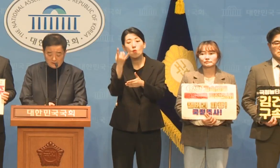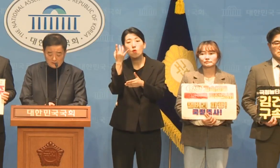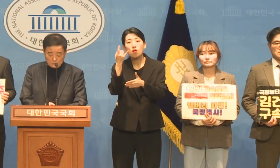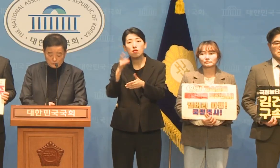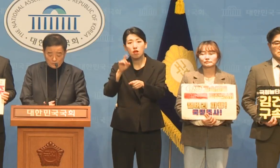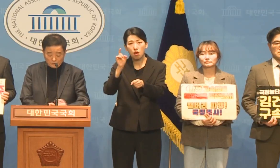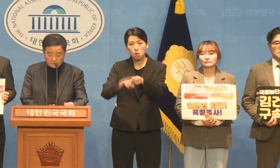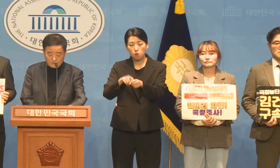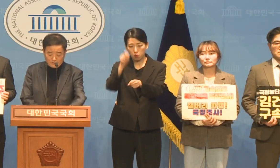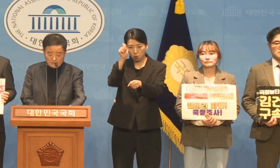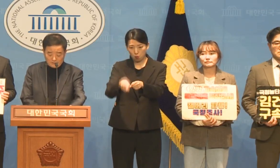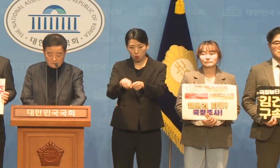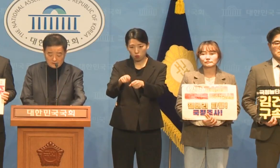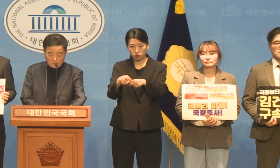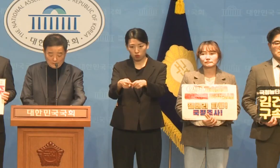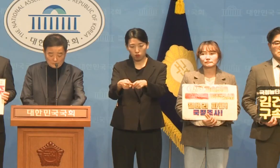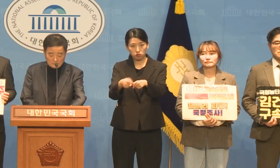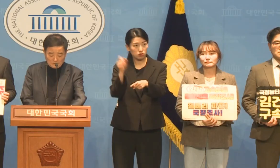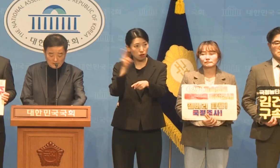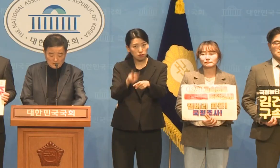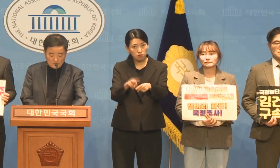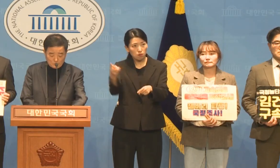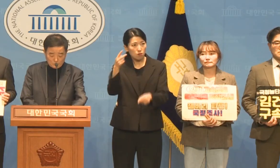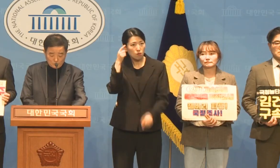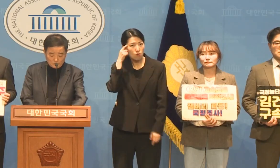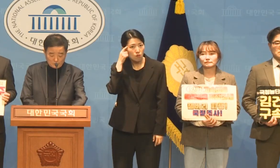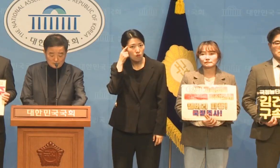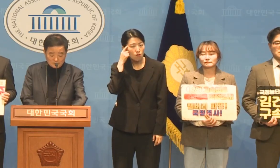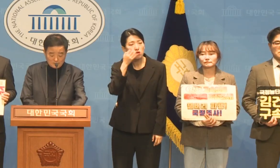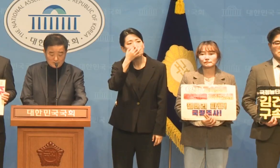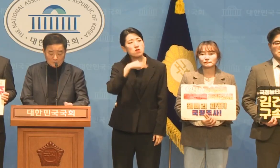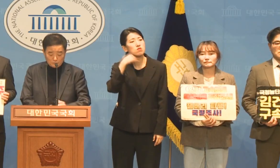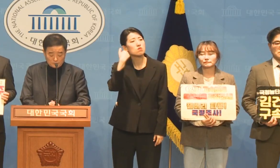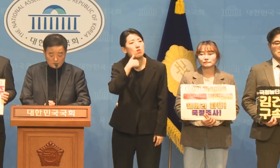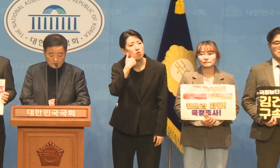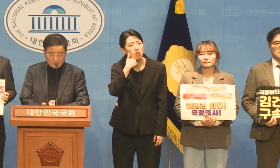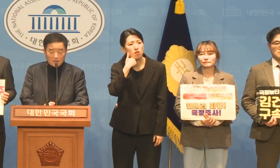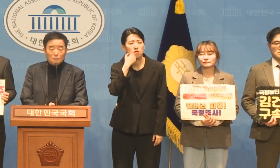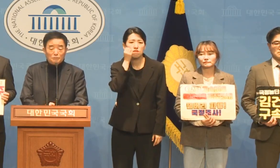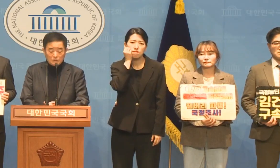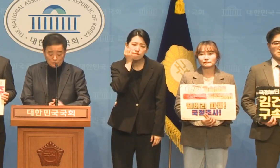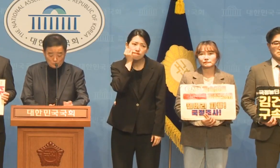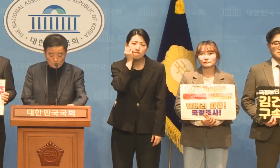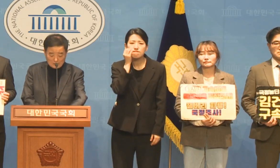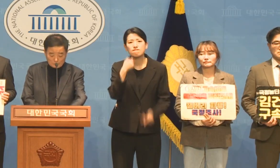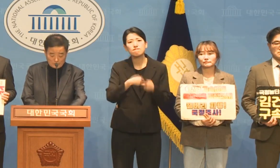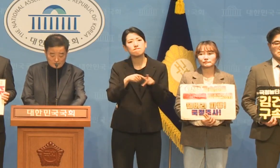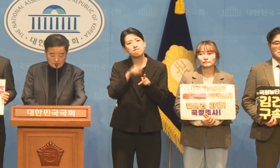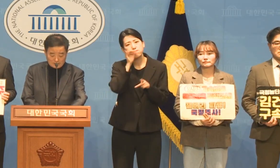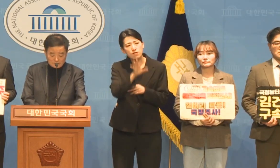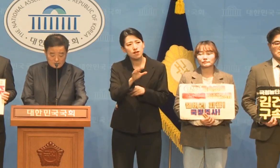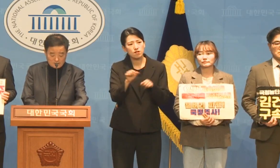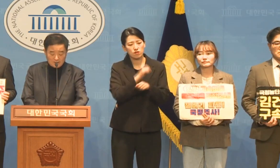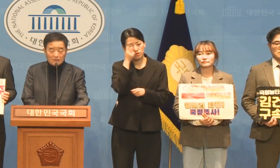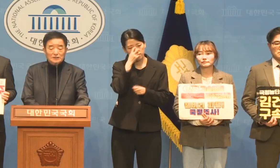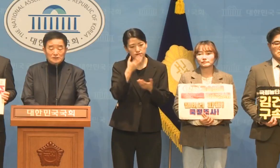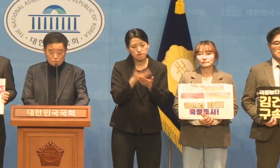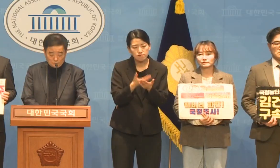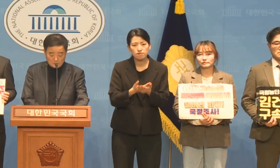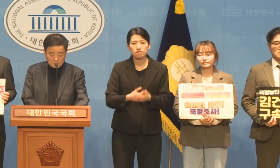특혜를 누렸는지 제대로 밝혀야 합니다. 윤석열과 김건희가 무너뜨린 민주공화국의